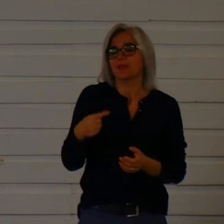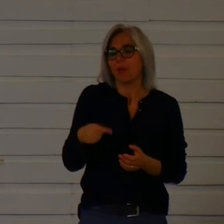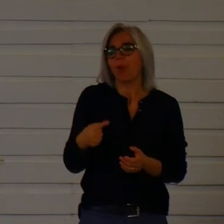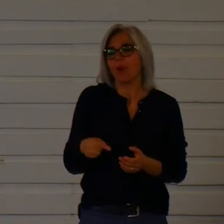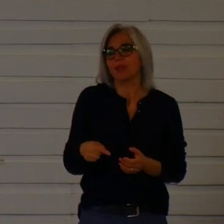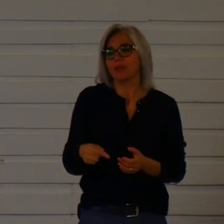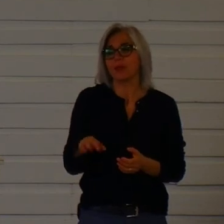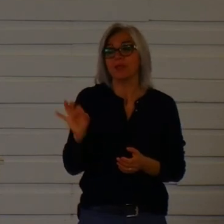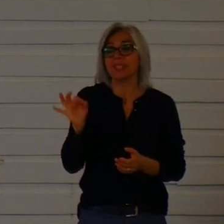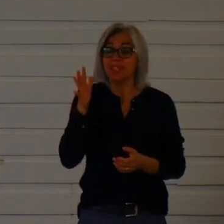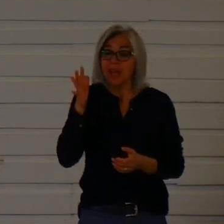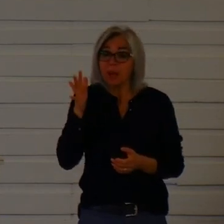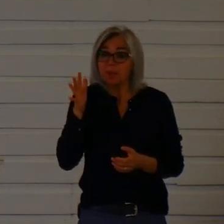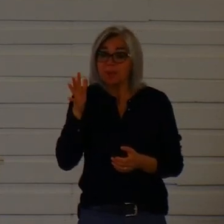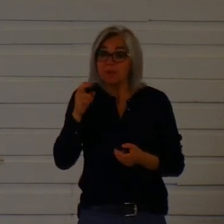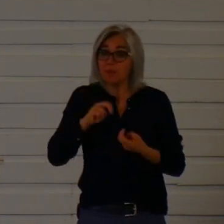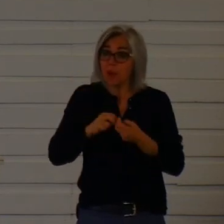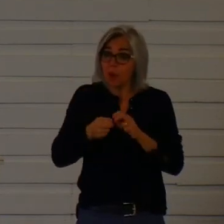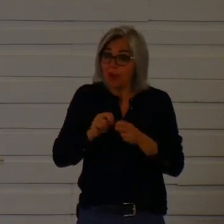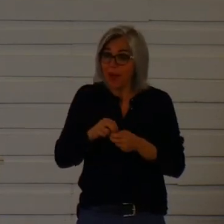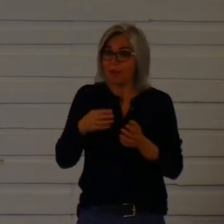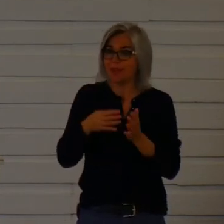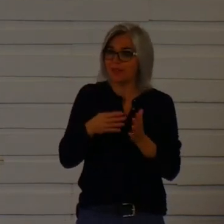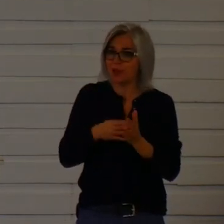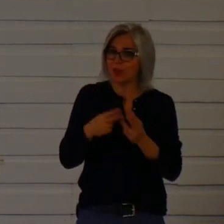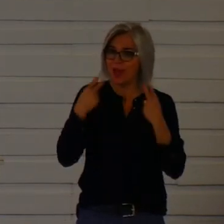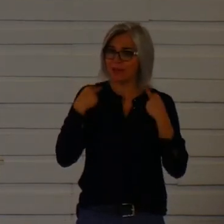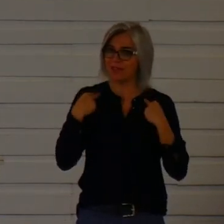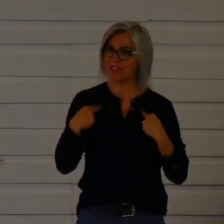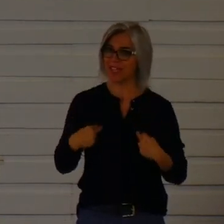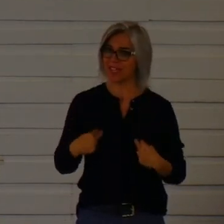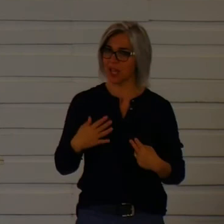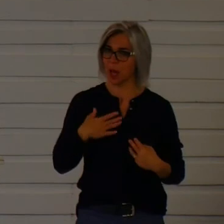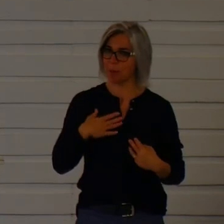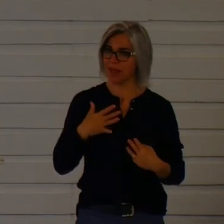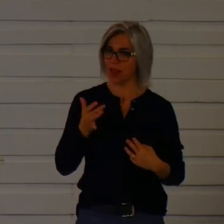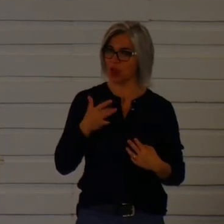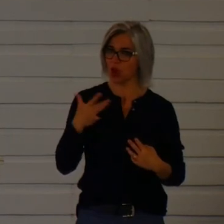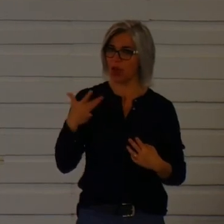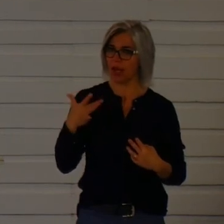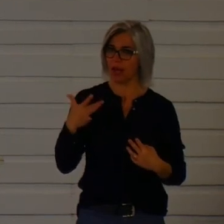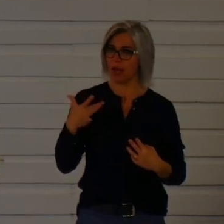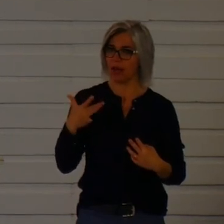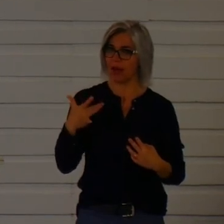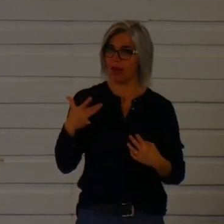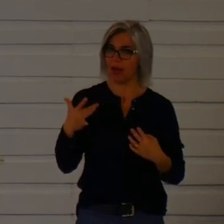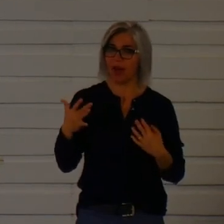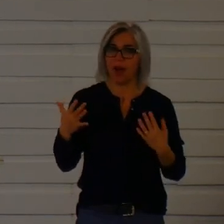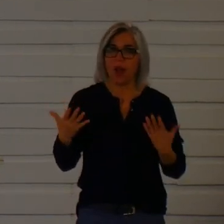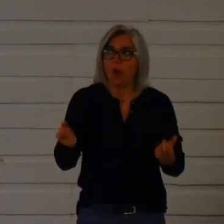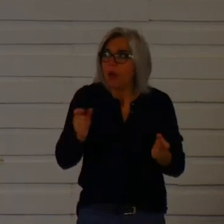altri quello che le mie mani hanno toccato, quello che i miei occhi hanno visto, quello che io ho realizzato, io quello vi